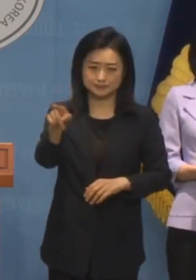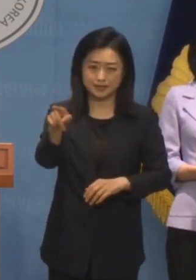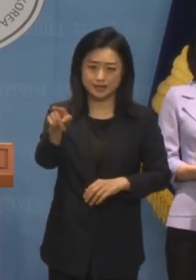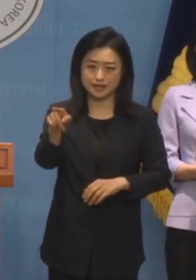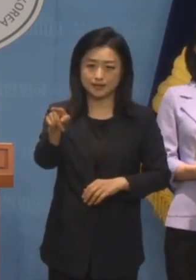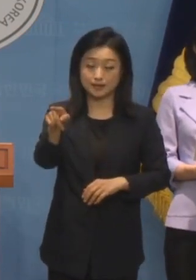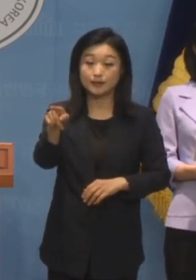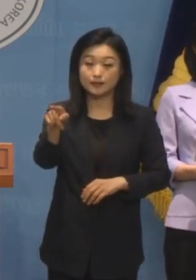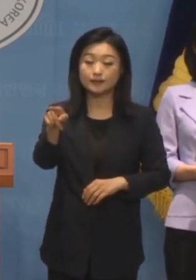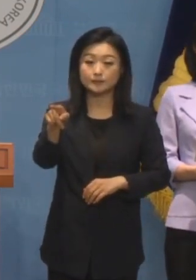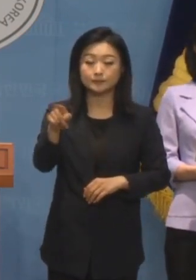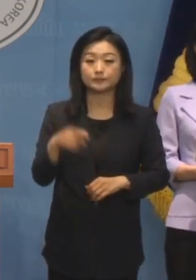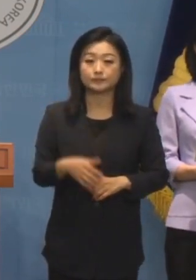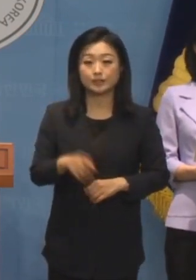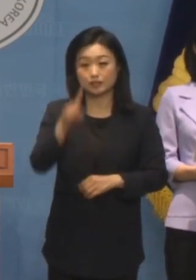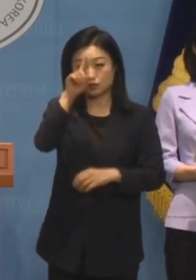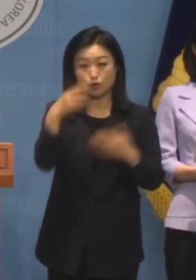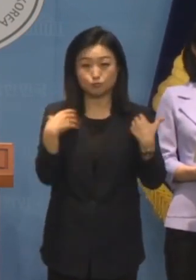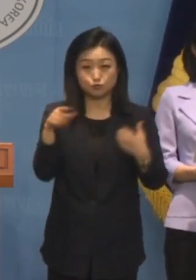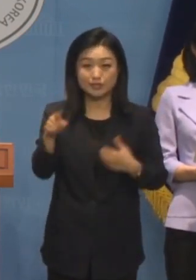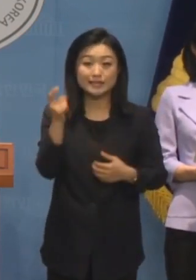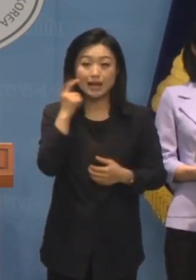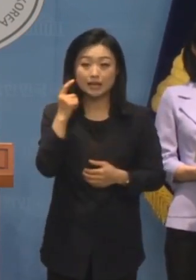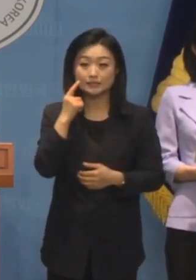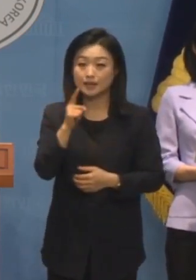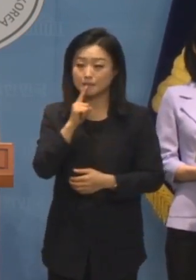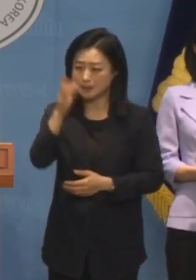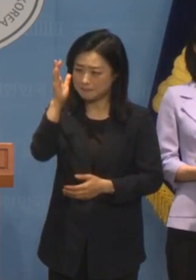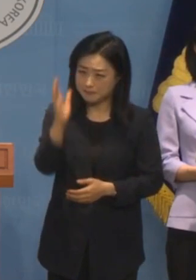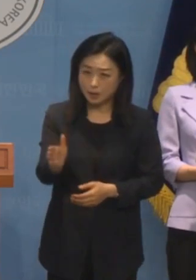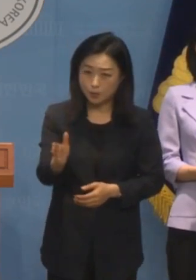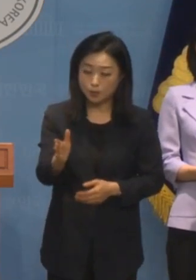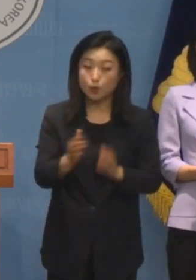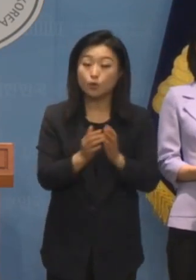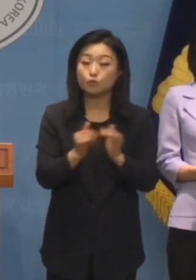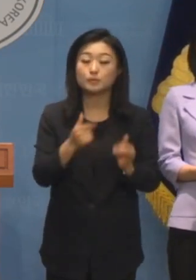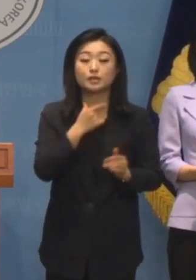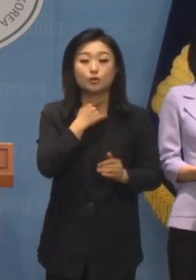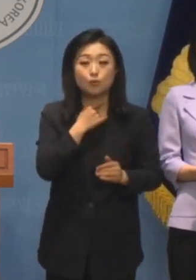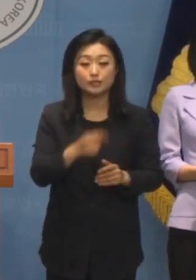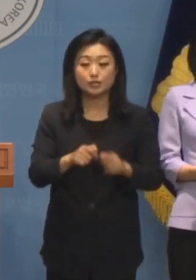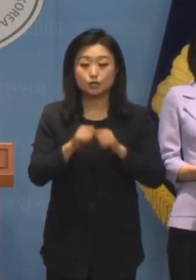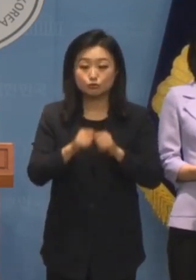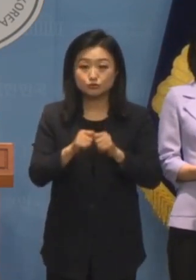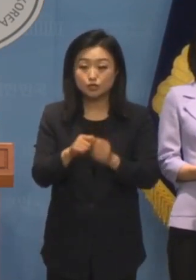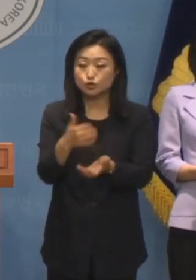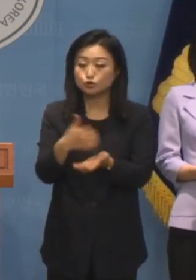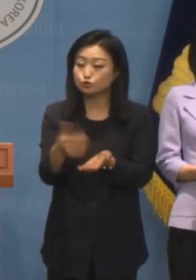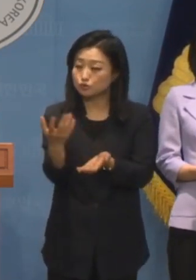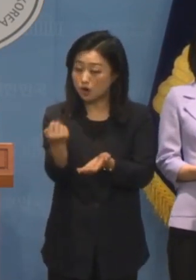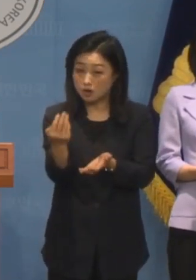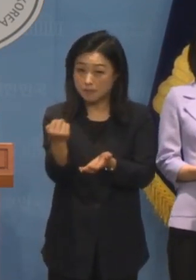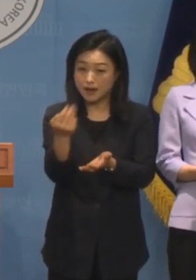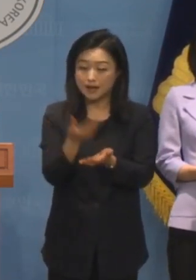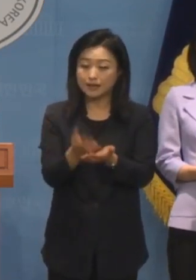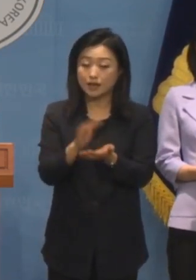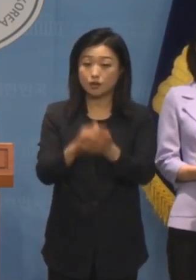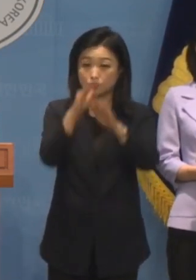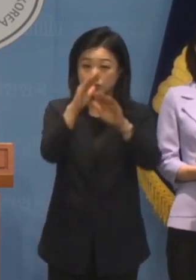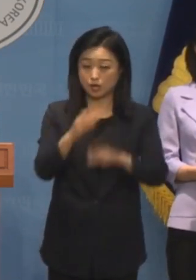아닙니다. 정부 여당은 가짜뉴스 유포 그만하고 국민이 원하는 구체적인 숫자를 포함한